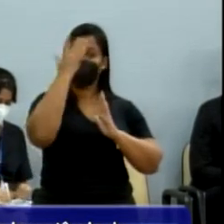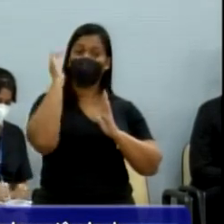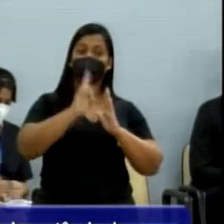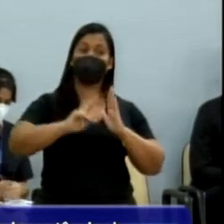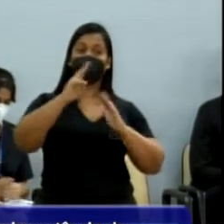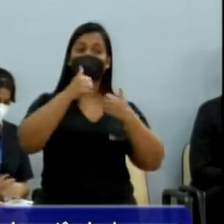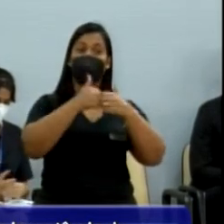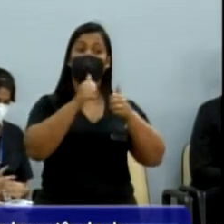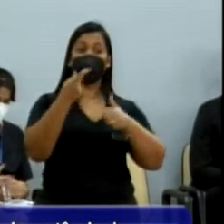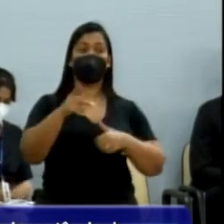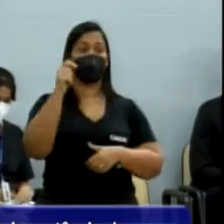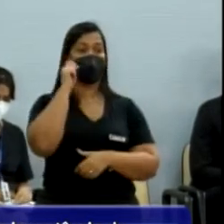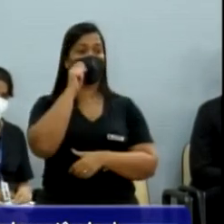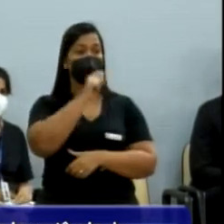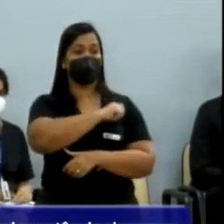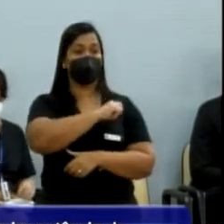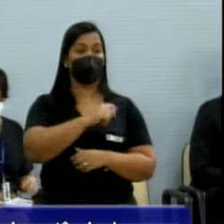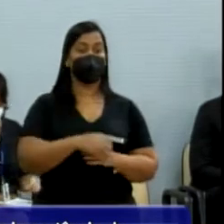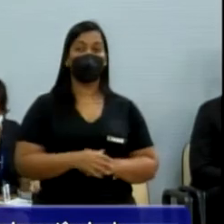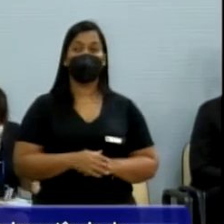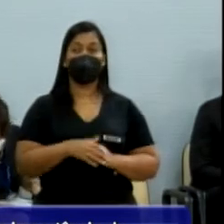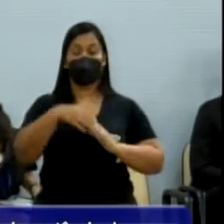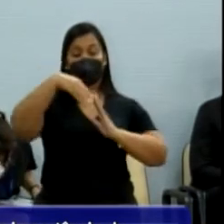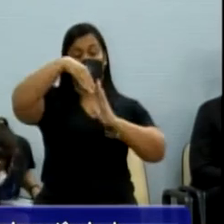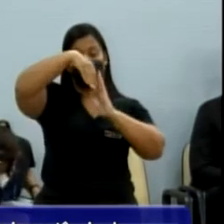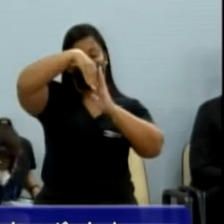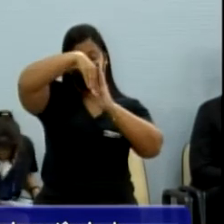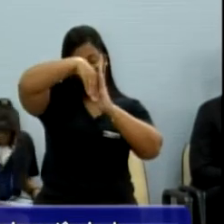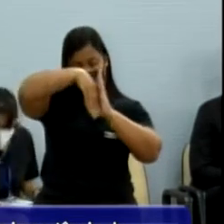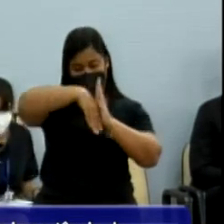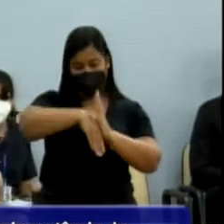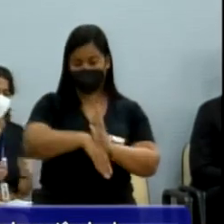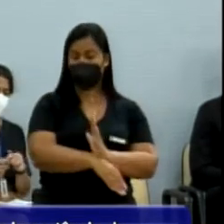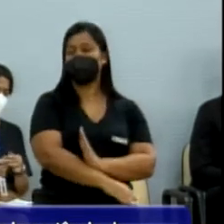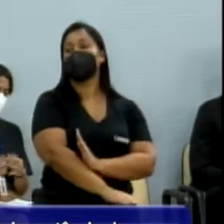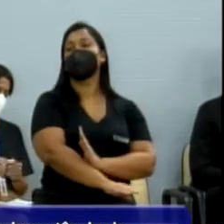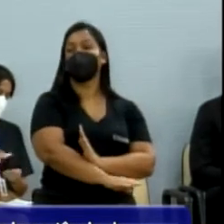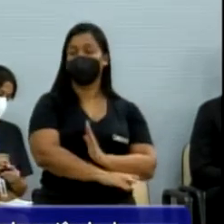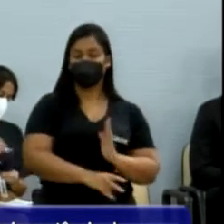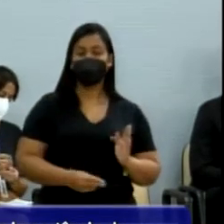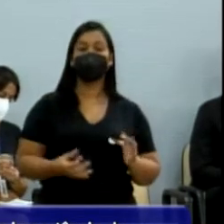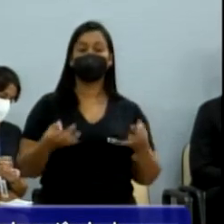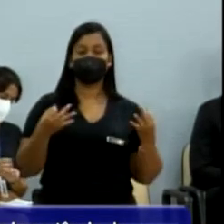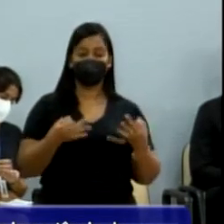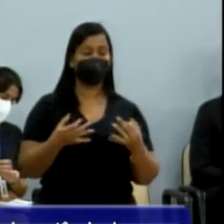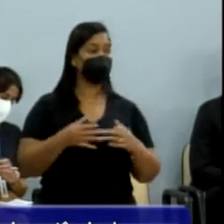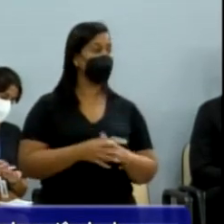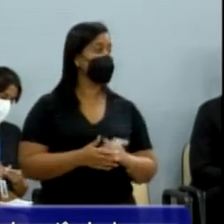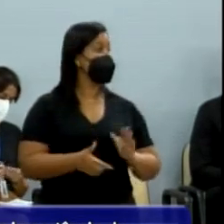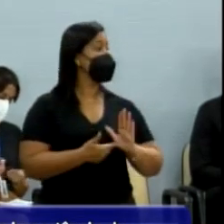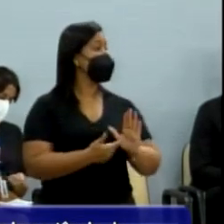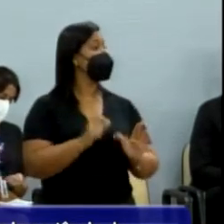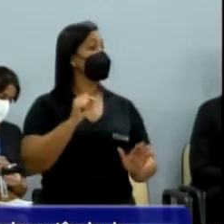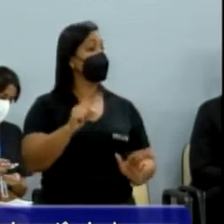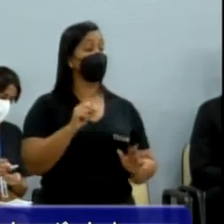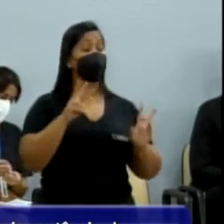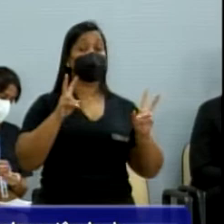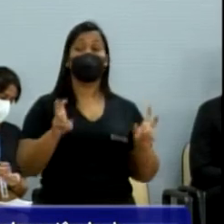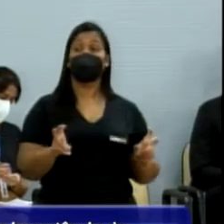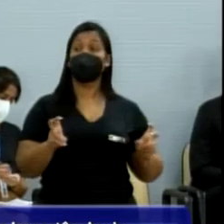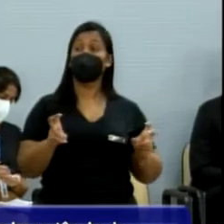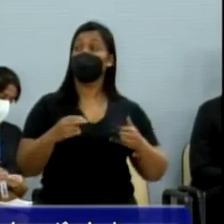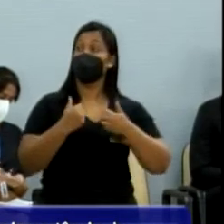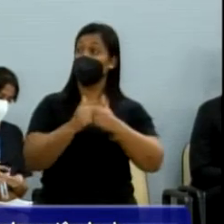coletivo em Rio Preto. Uma queda muito significativa. Isso para mim mostra uma questão,